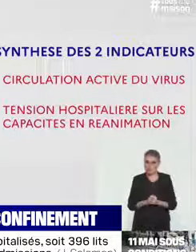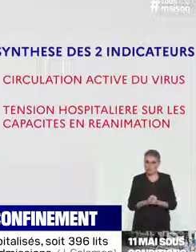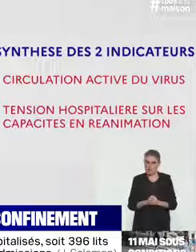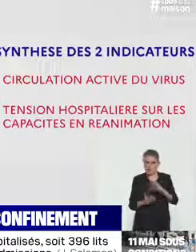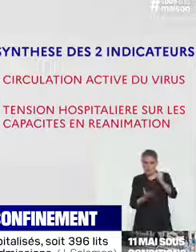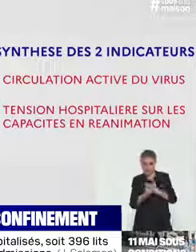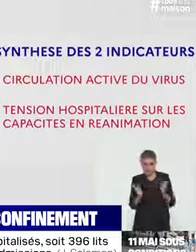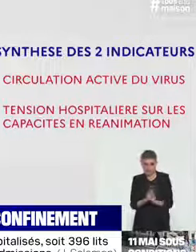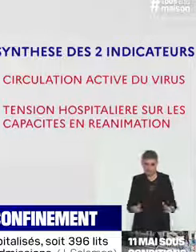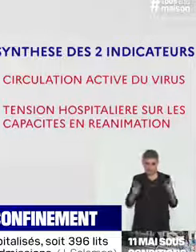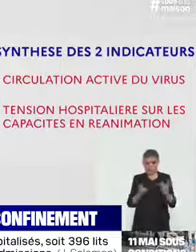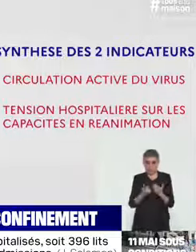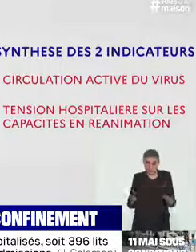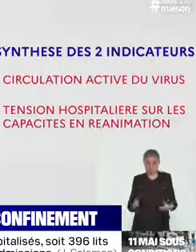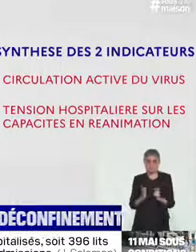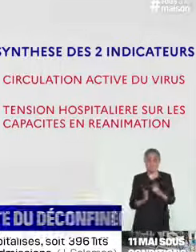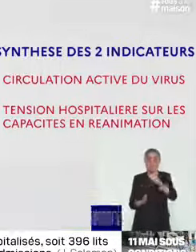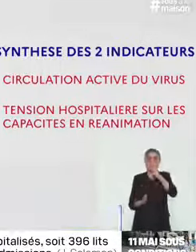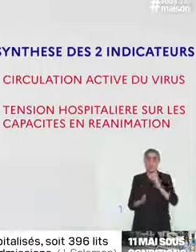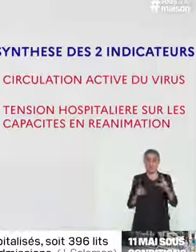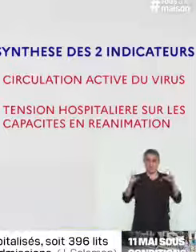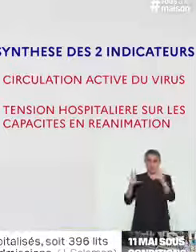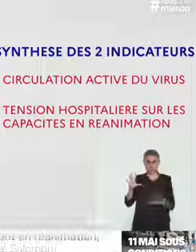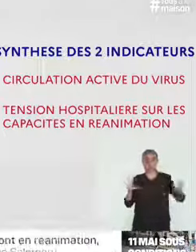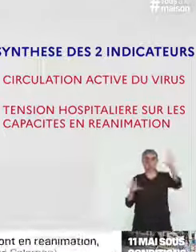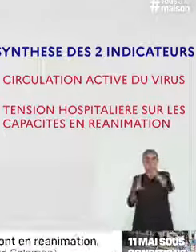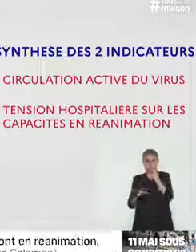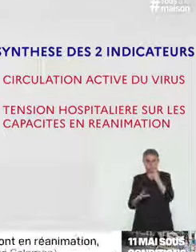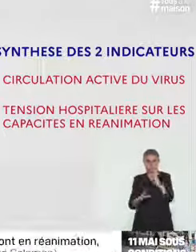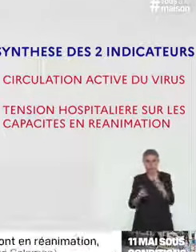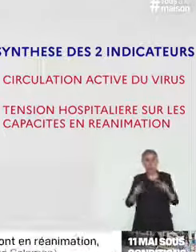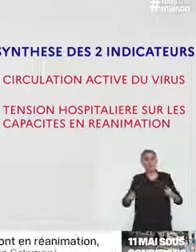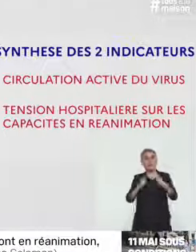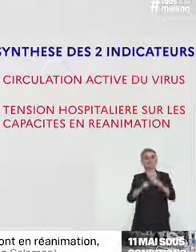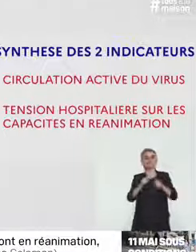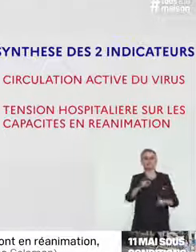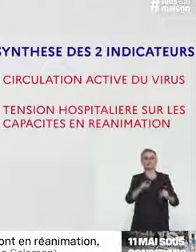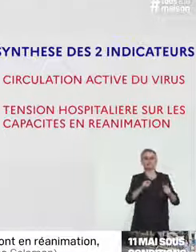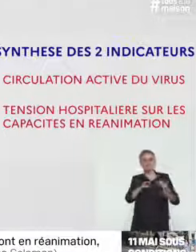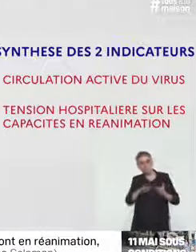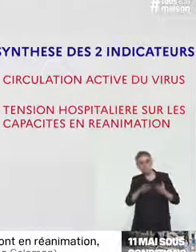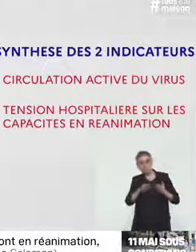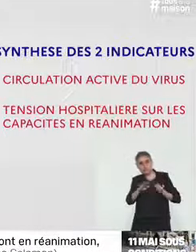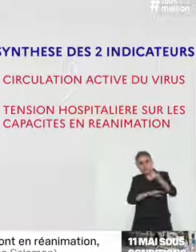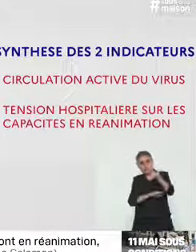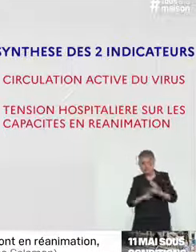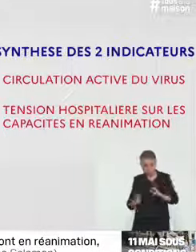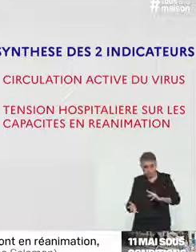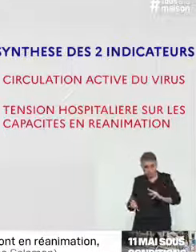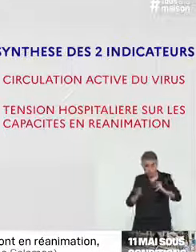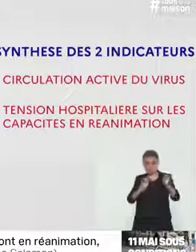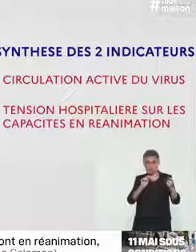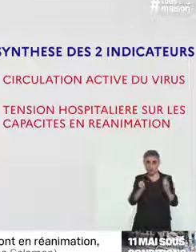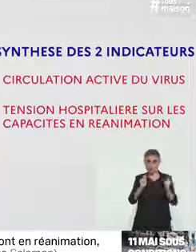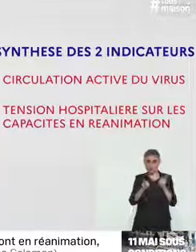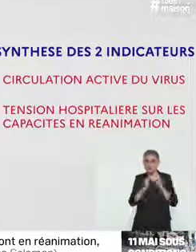un instant T, donc aujourd'hui 1er mai, de la situation dans chaque territoire. Cette carte n'est pas figée, elle va évoluer et elle va s'adapter à